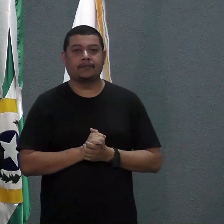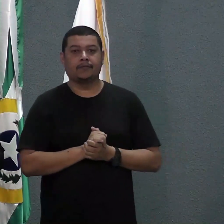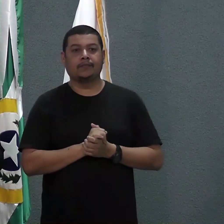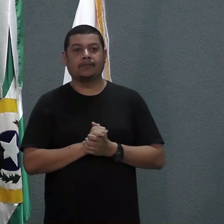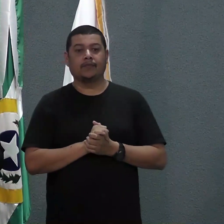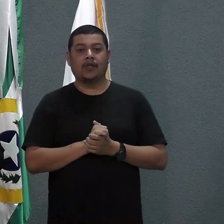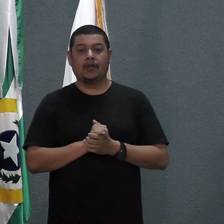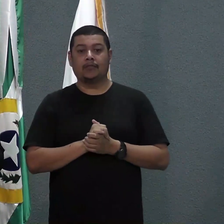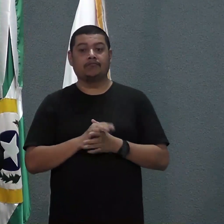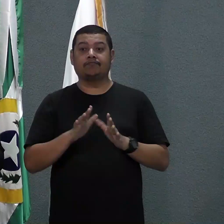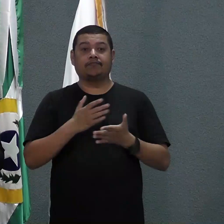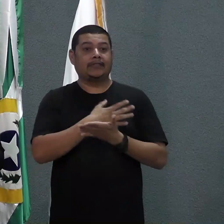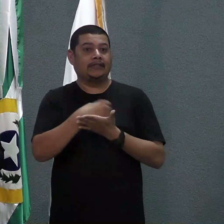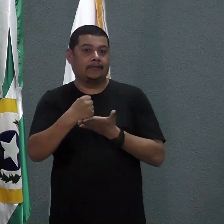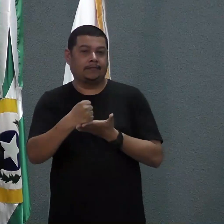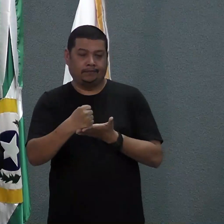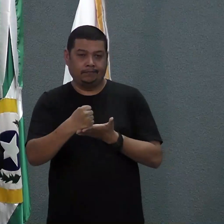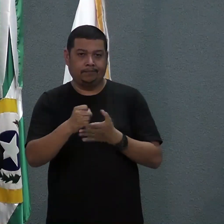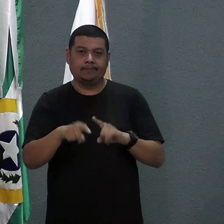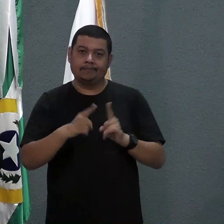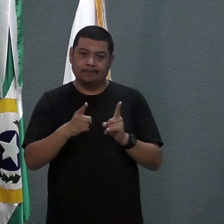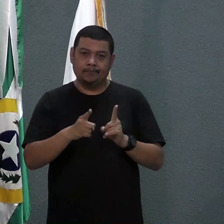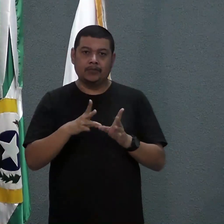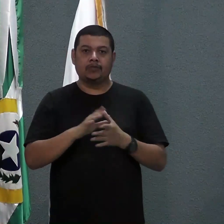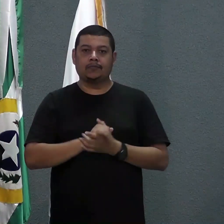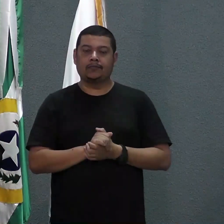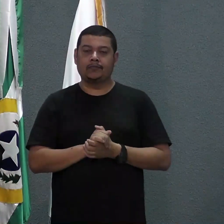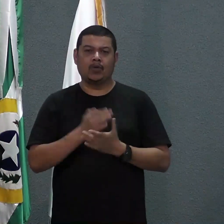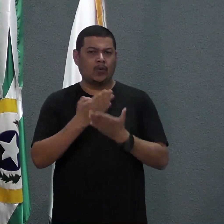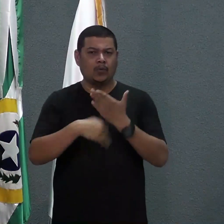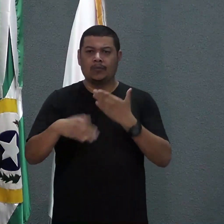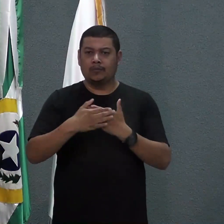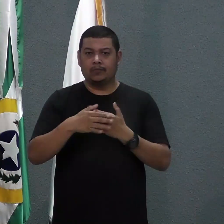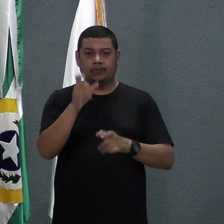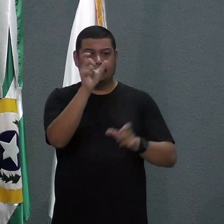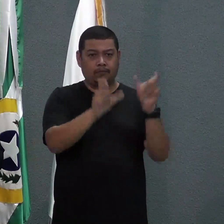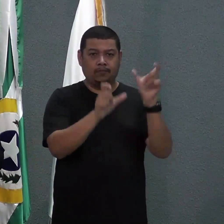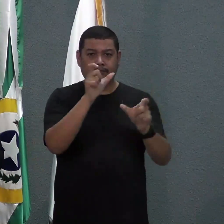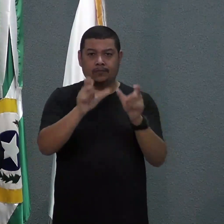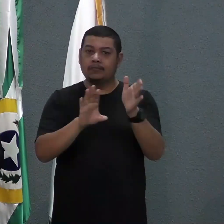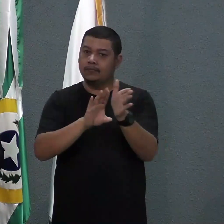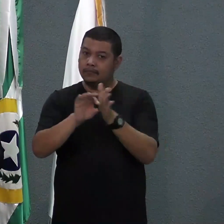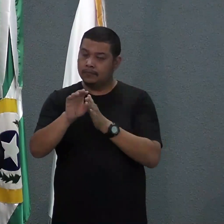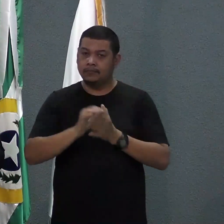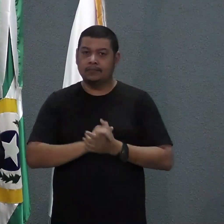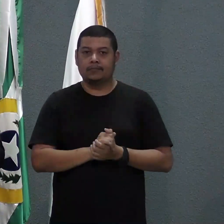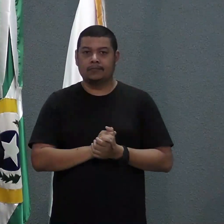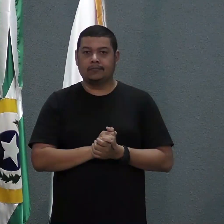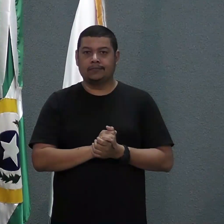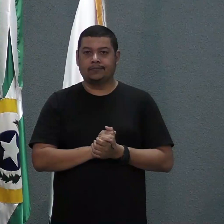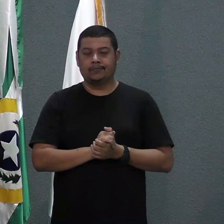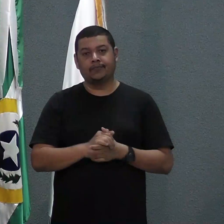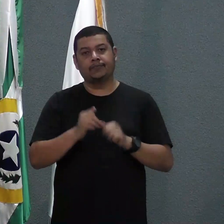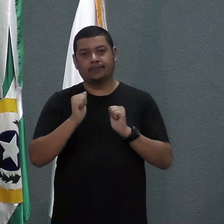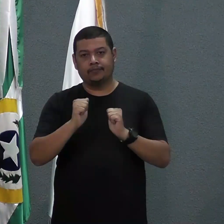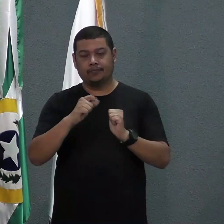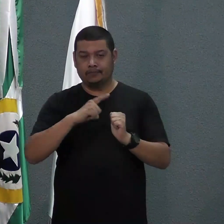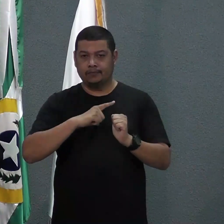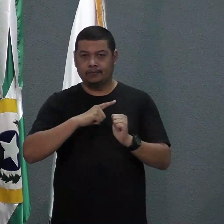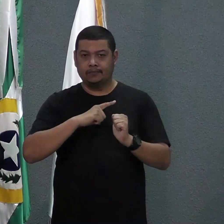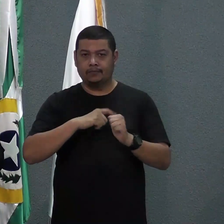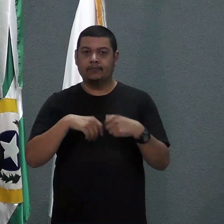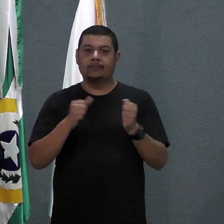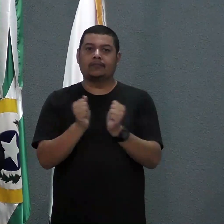passando despercebido. Então, mais uma vez, convoco toda a população cacoalense que realmente